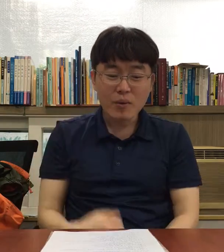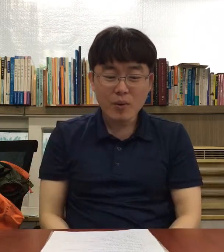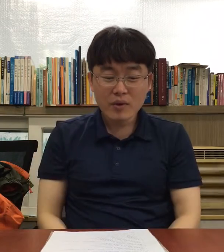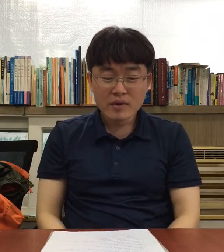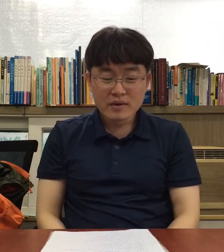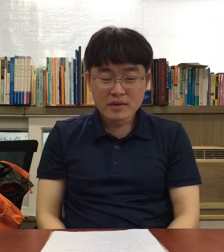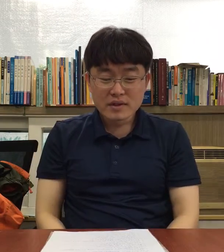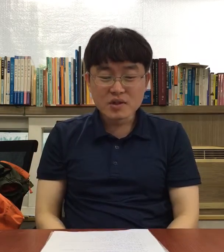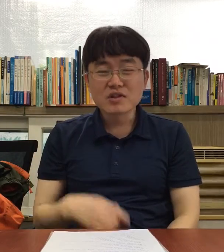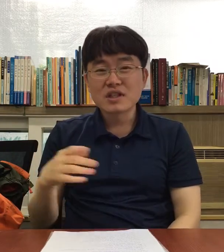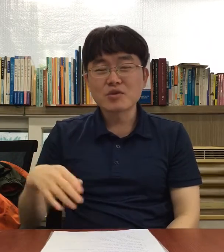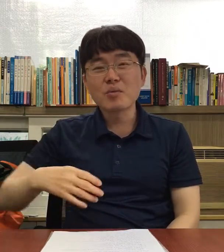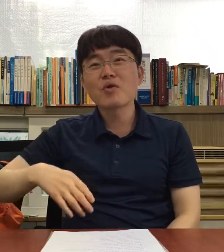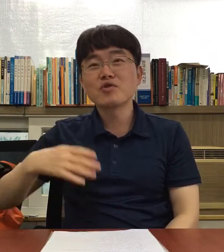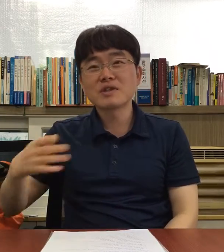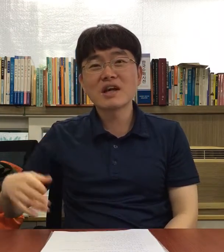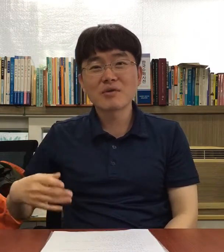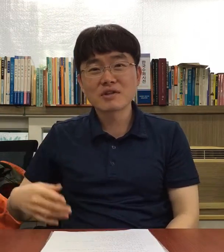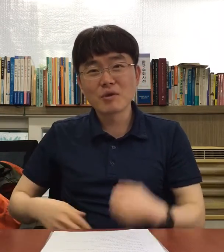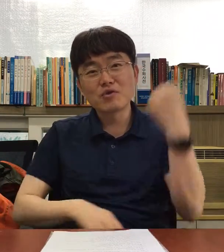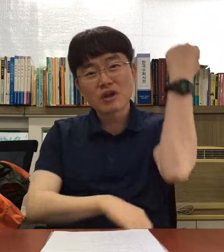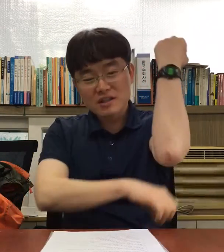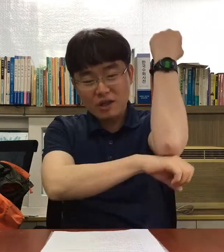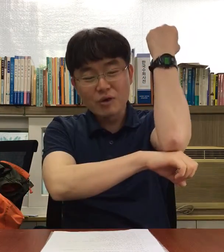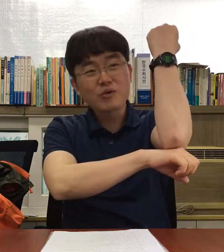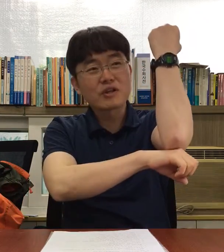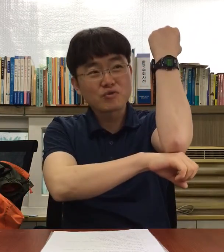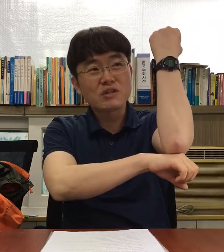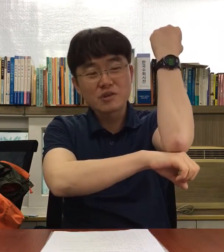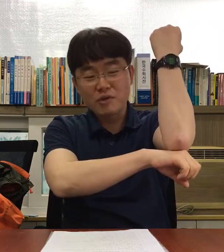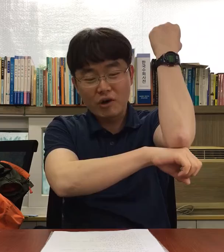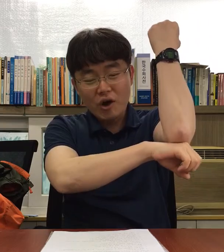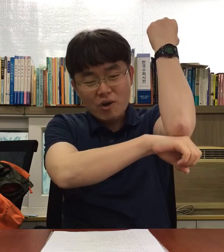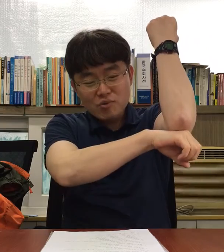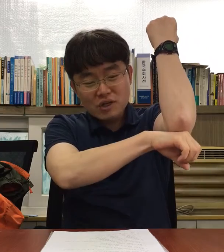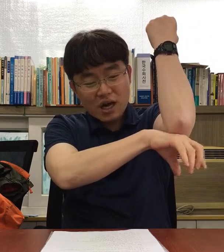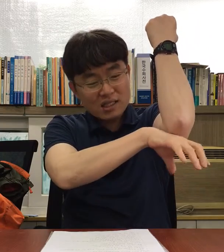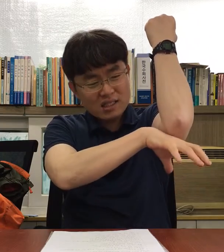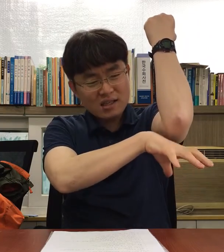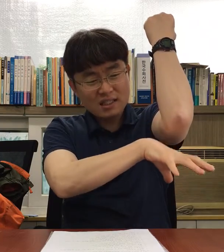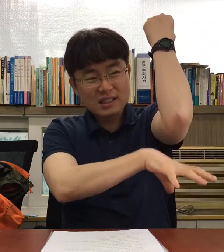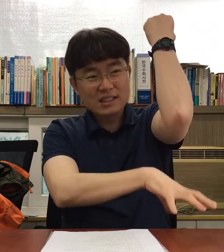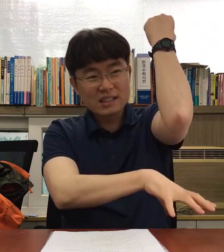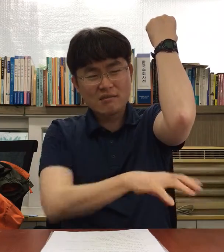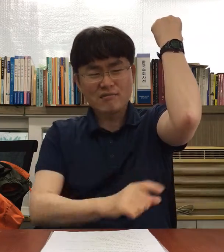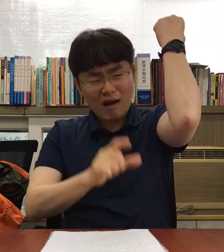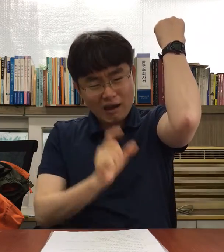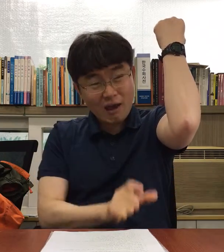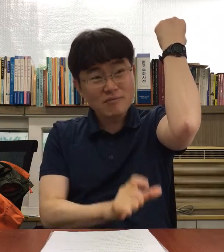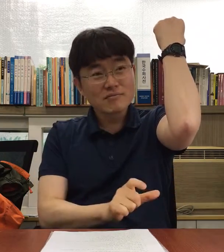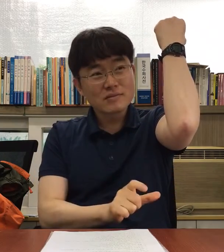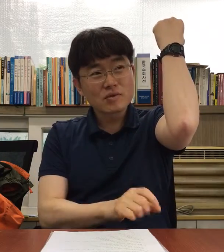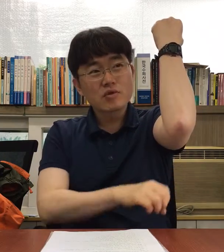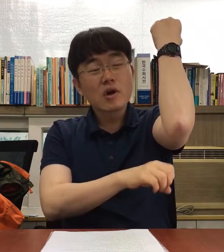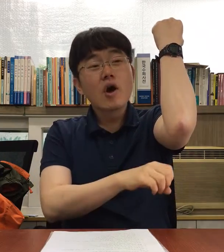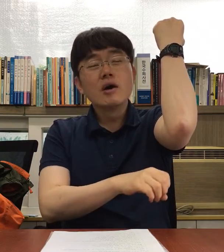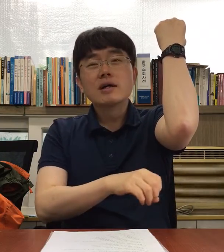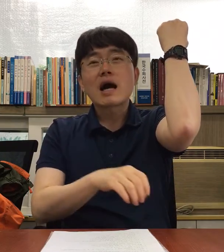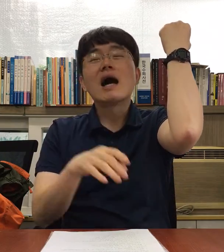하고 저는 이제 좀 표현을 좀 쉽게 하기 위해서 왼쪽에 쓸게요. 왼쪽에다 수화를 써볼게요. 뿌리가 튼튼해야지. 강해? 또는